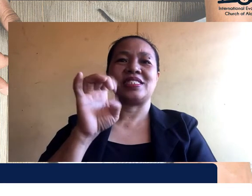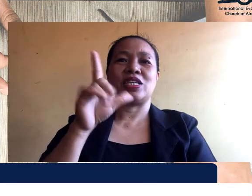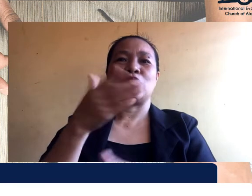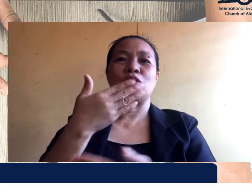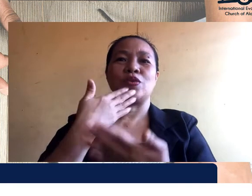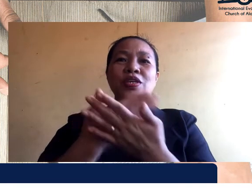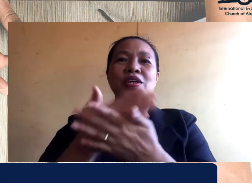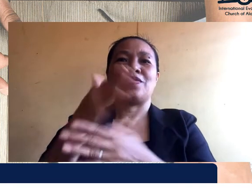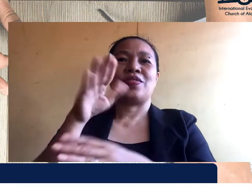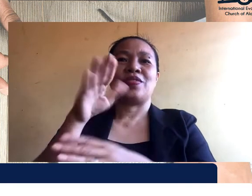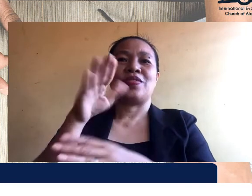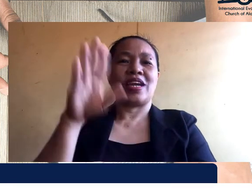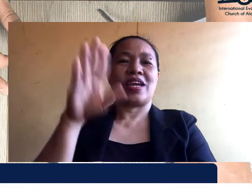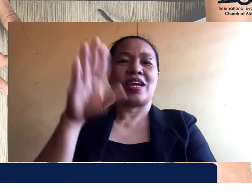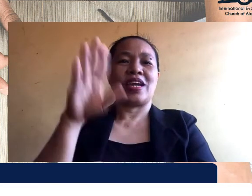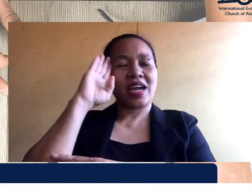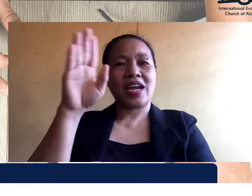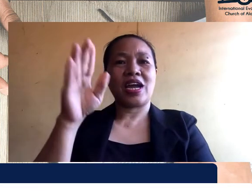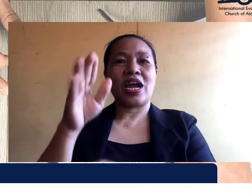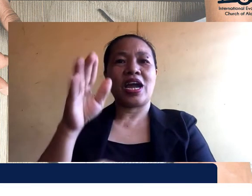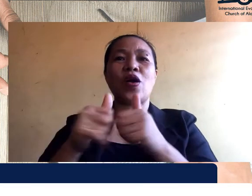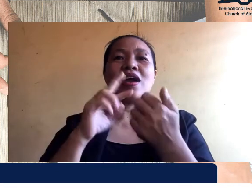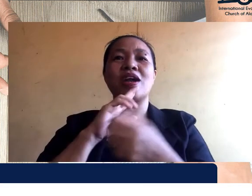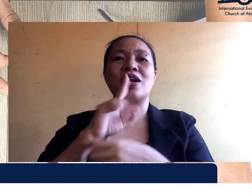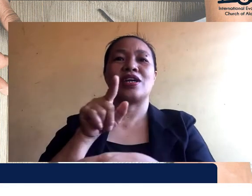is ang aking